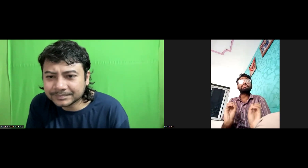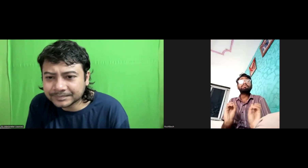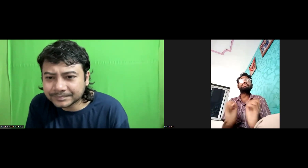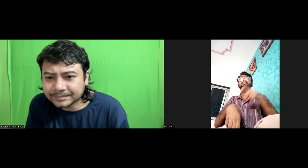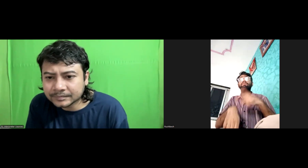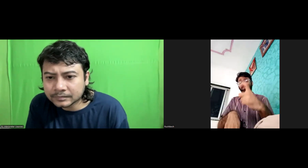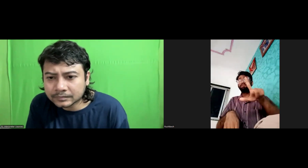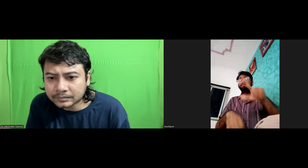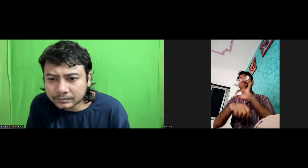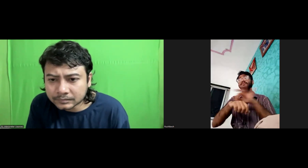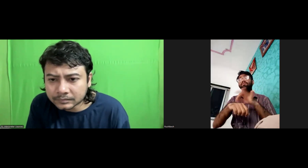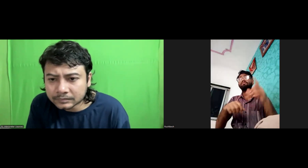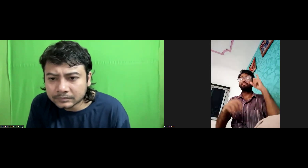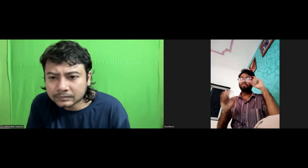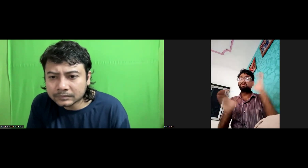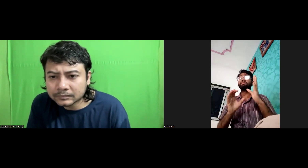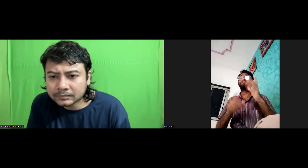मस्क